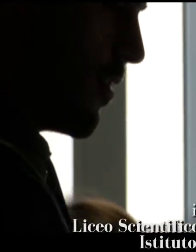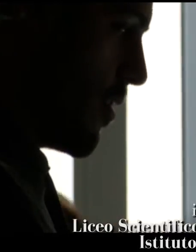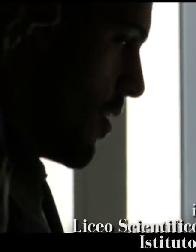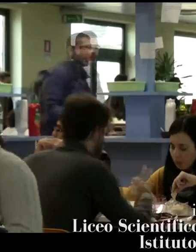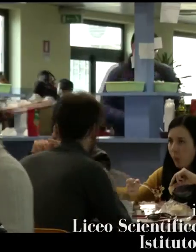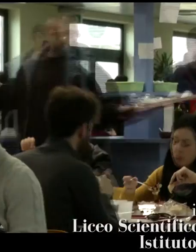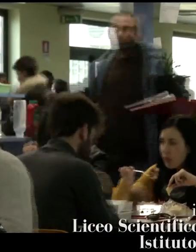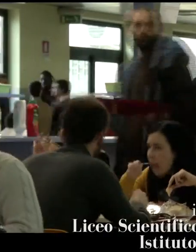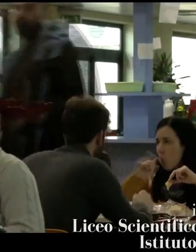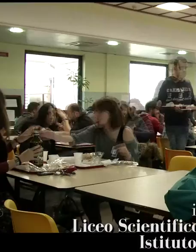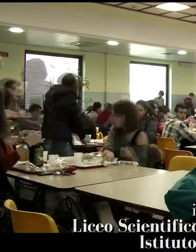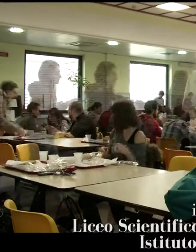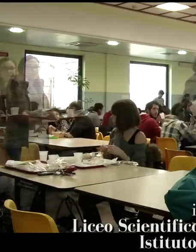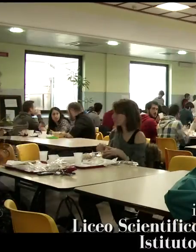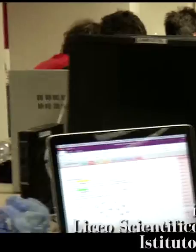i